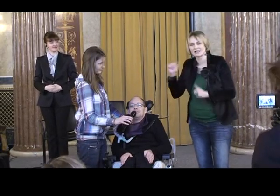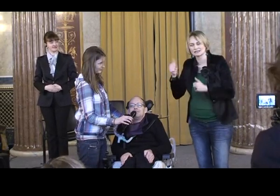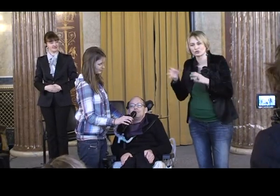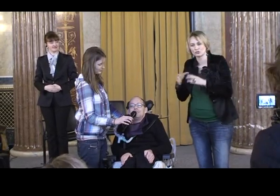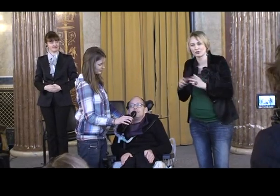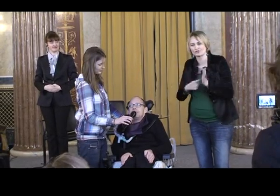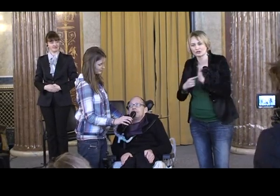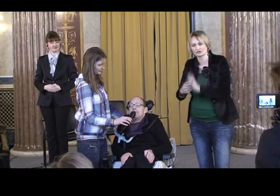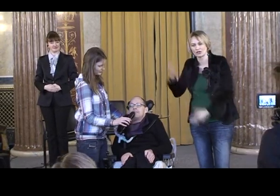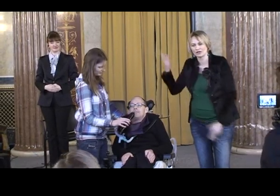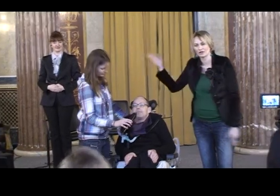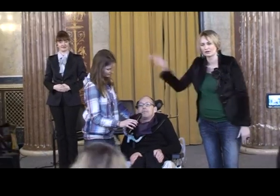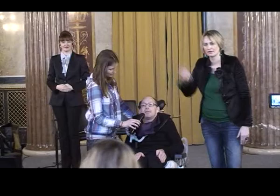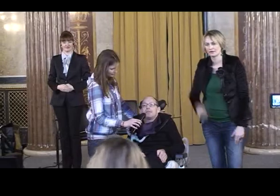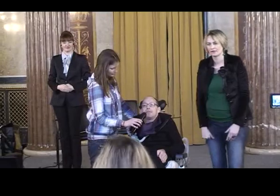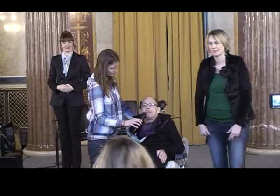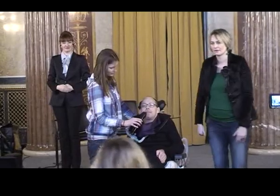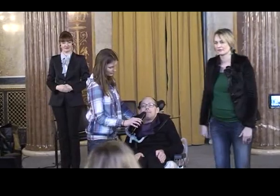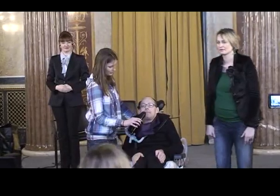begrüßen. Möchte ich zuerst die Musikgruppe hinten.